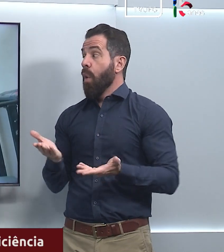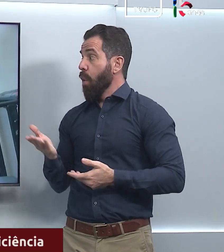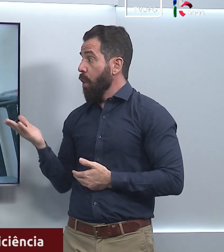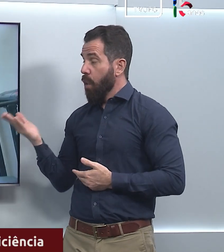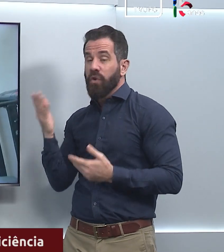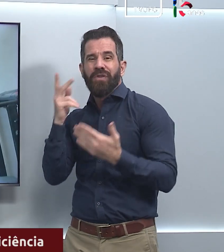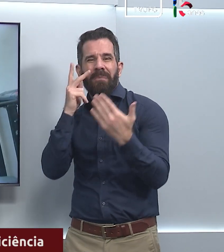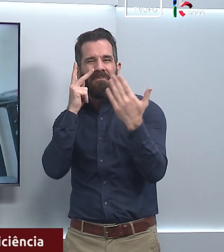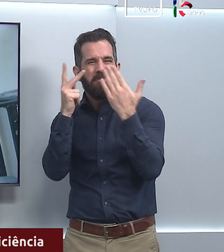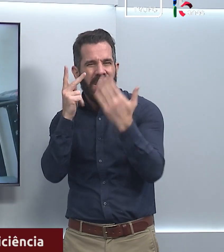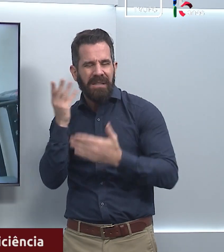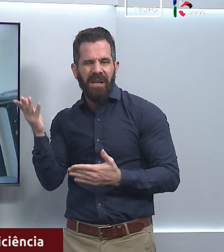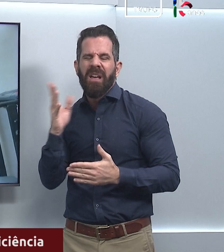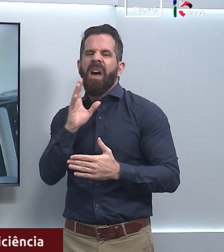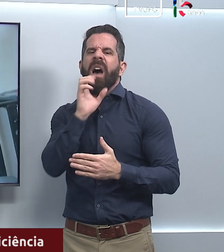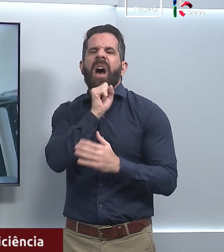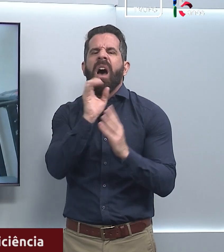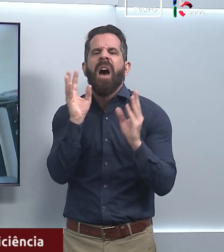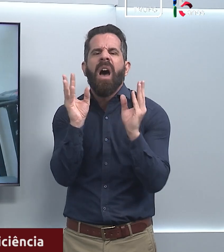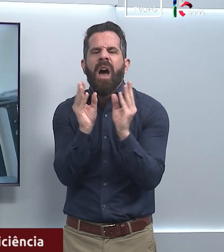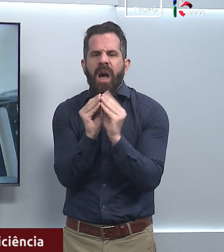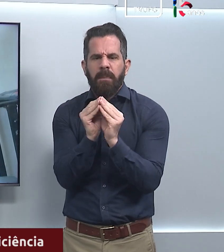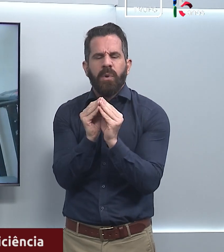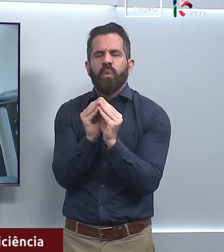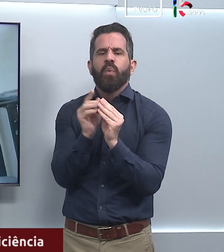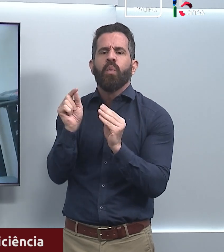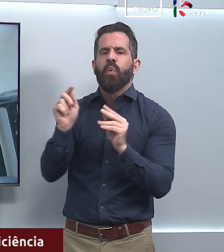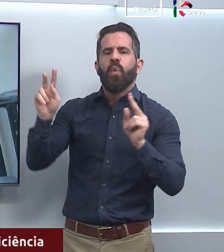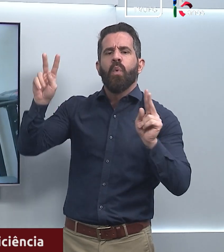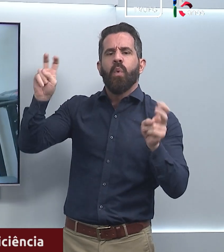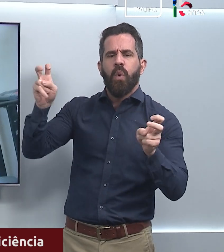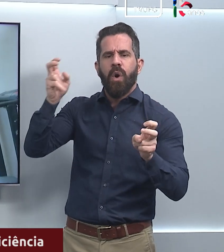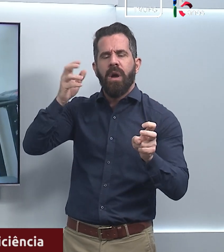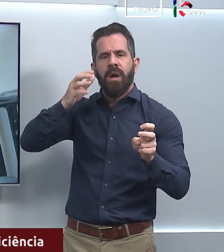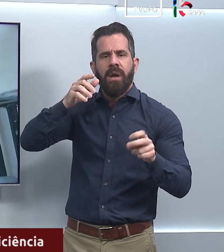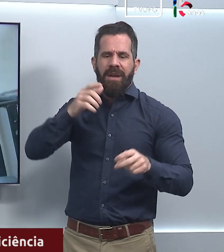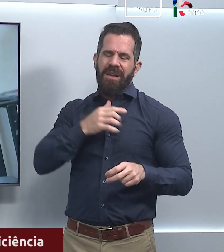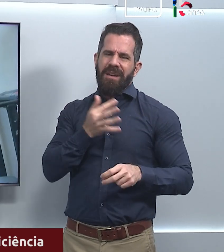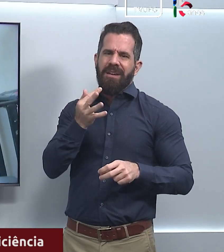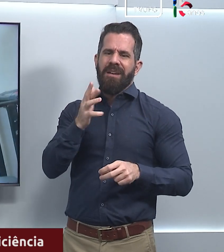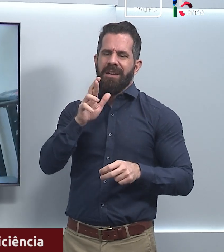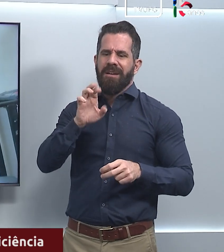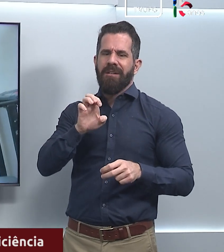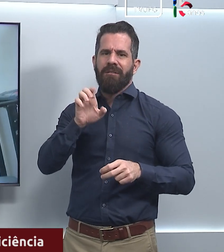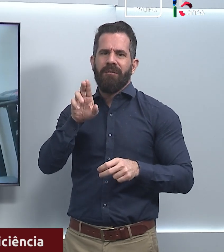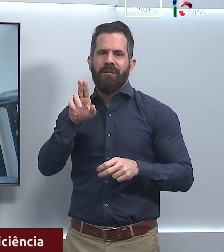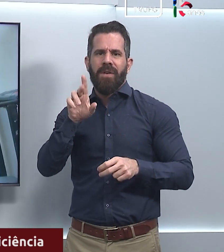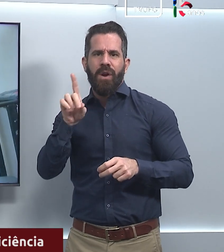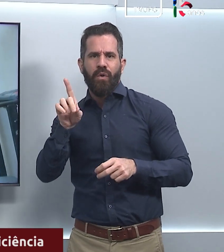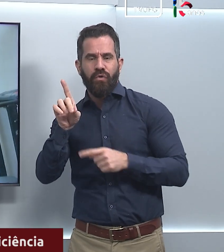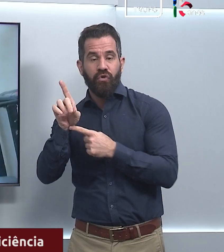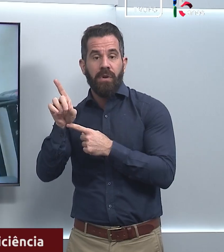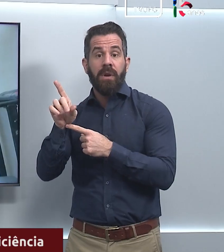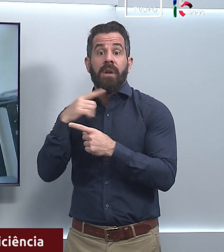trazer aqui rapidamente uma fala do Freud junto com uma amiga.